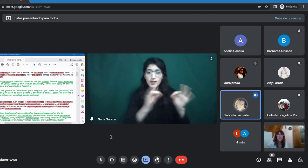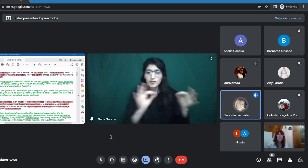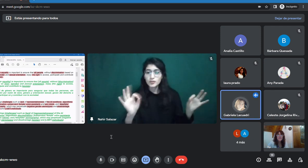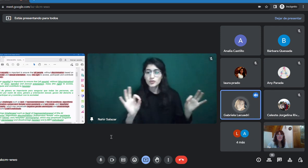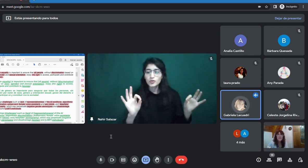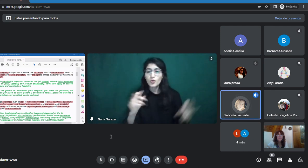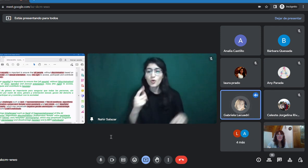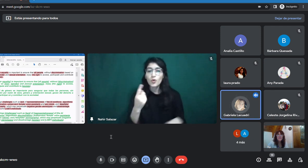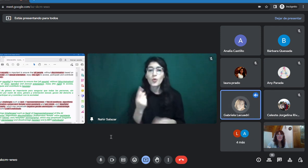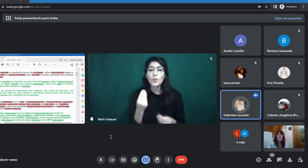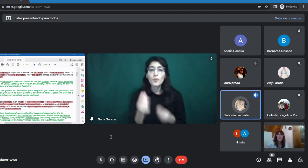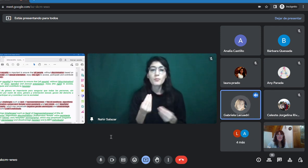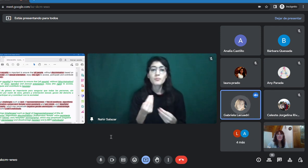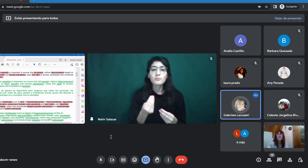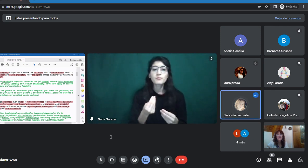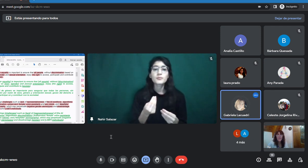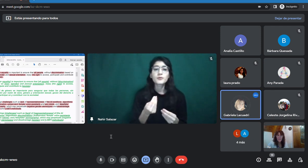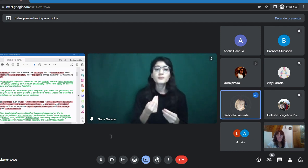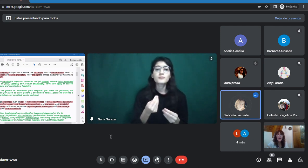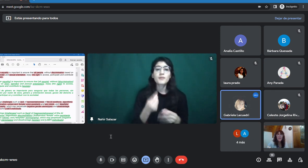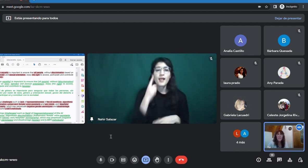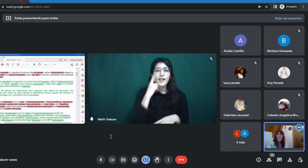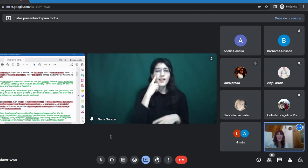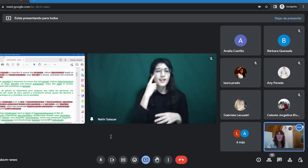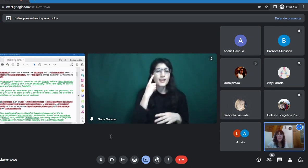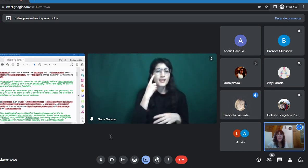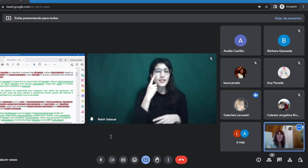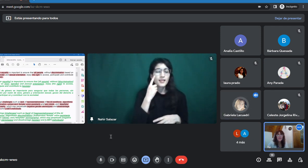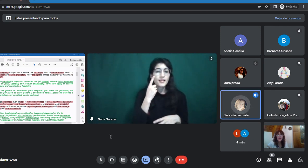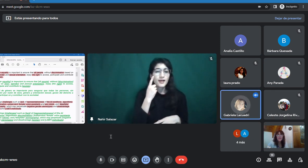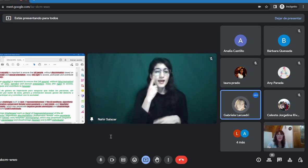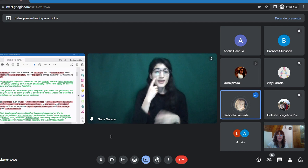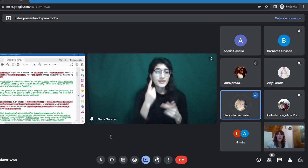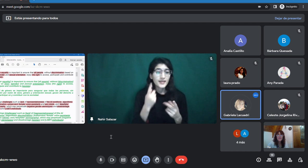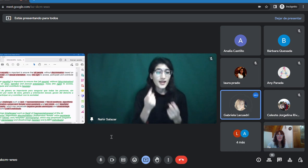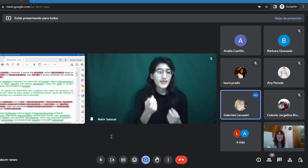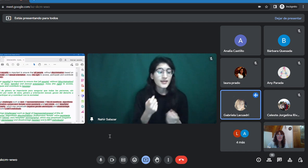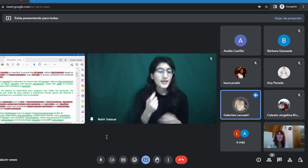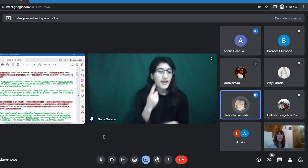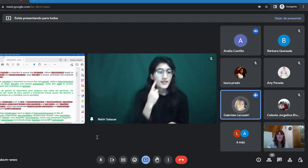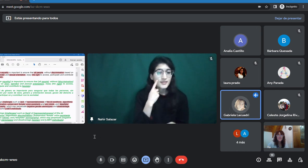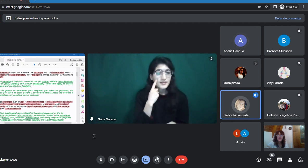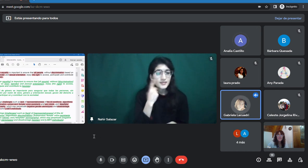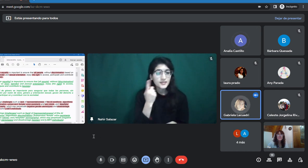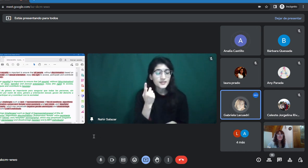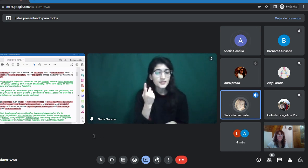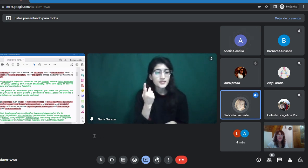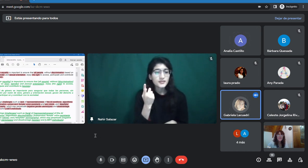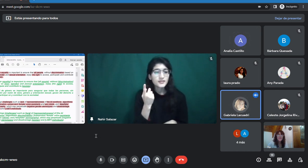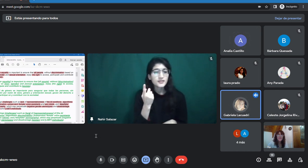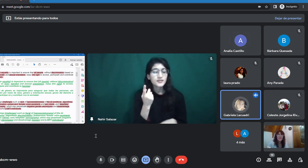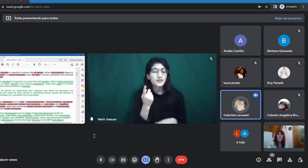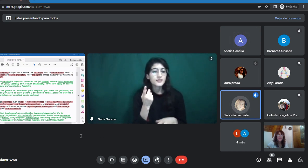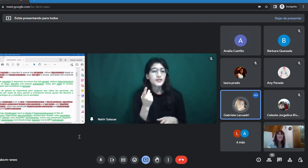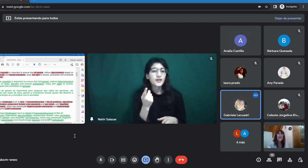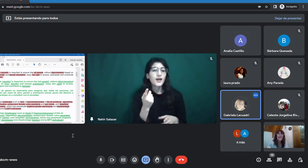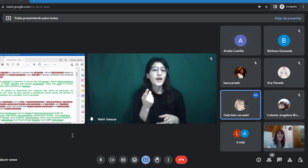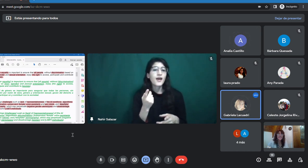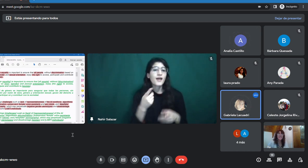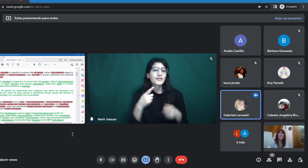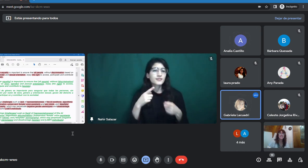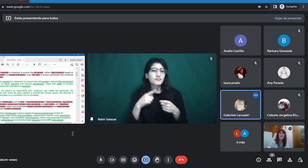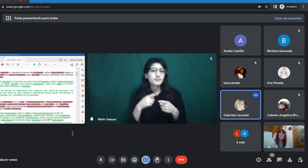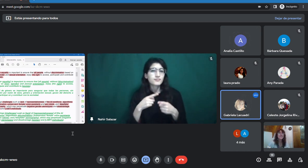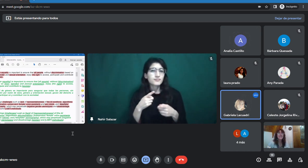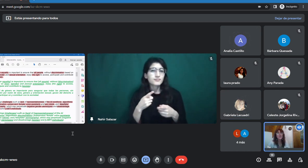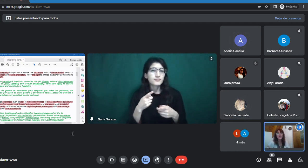La inteligencia artificial. Bien. Trae desafíos tanto como... Tales.